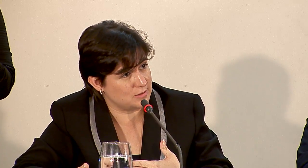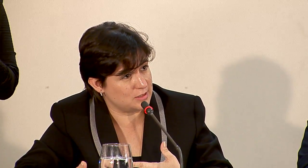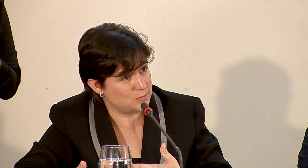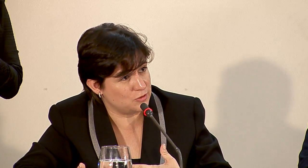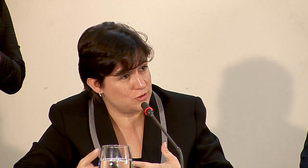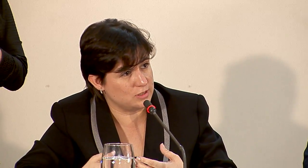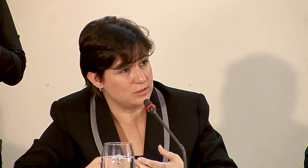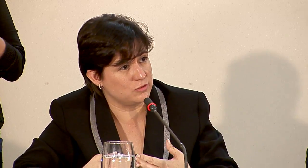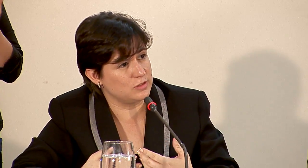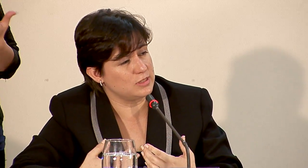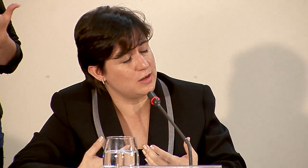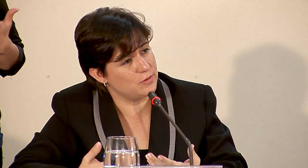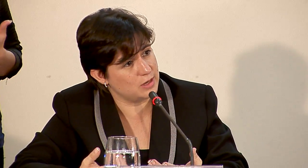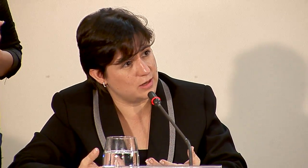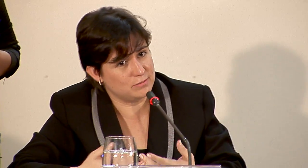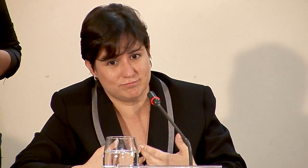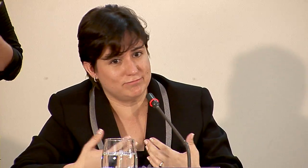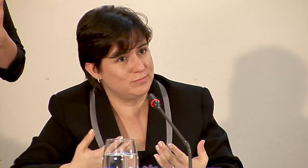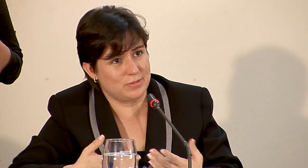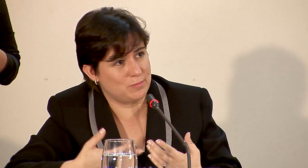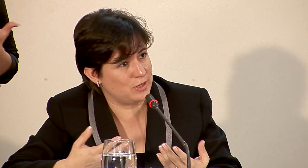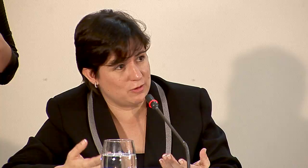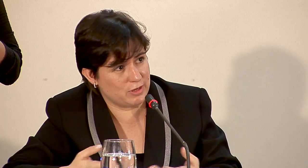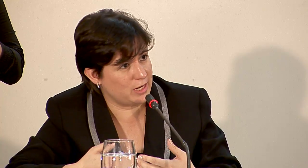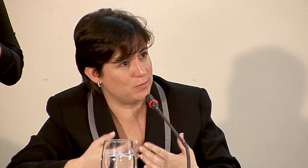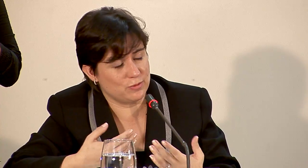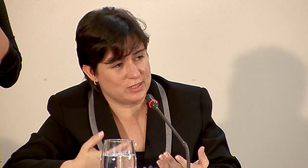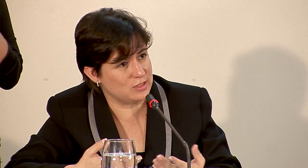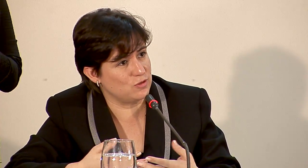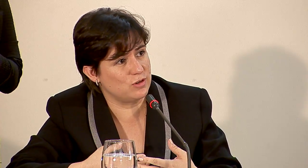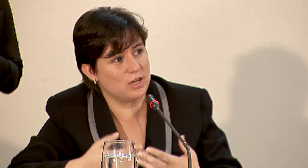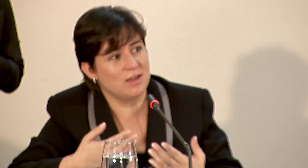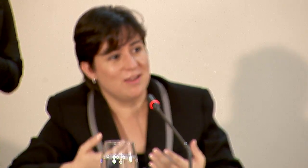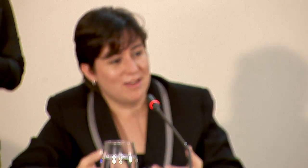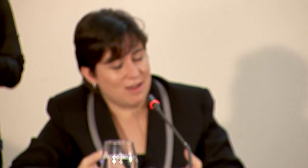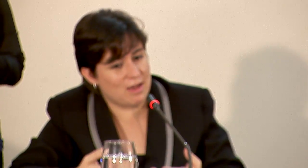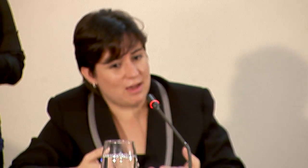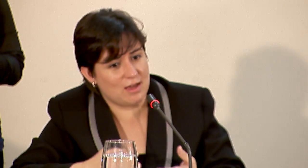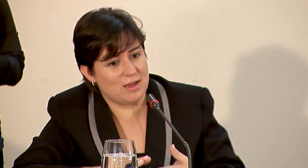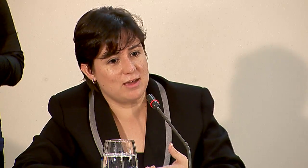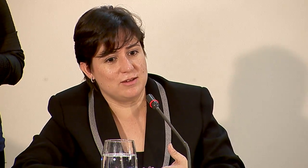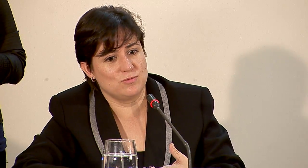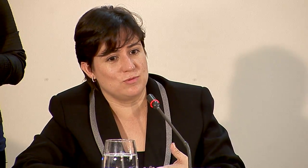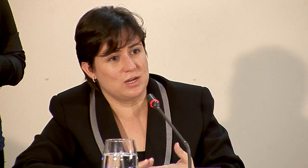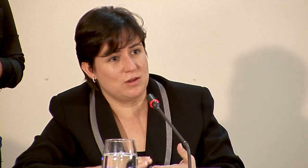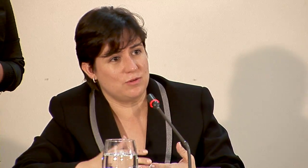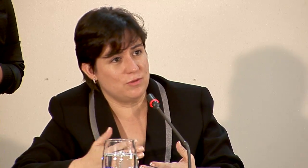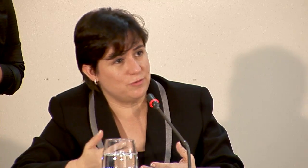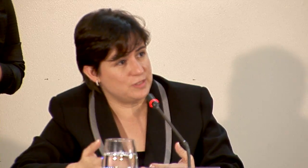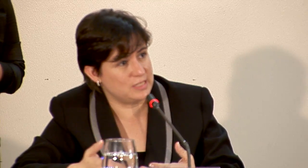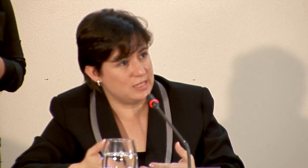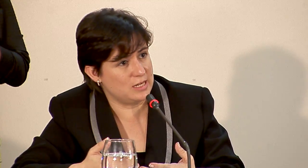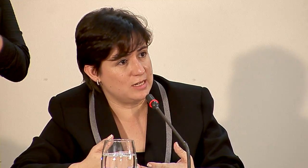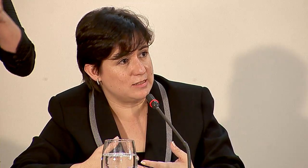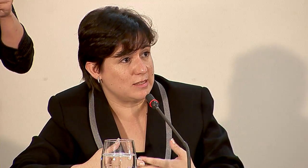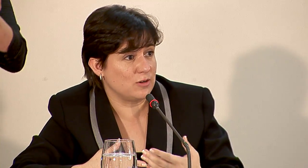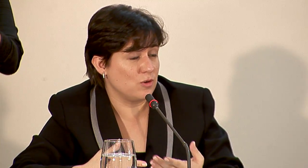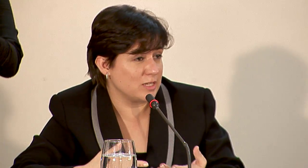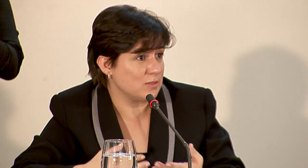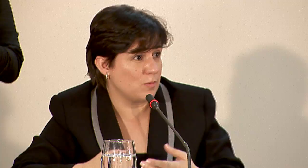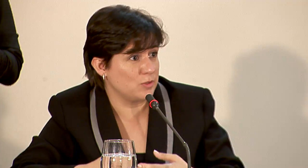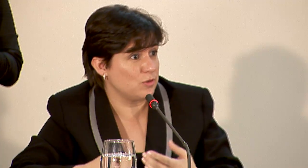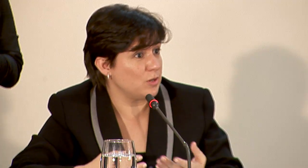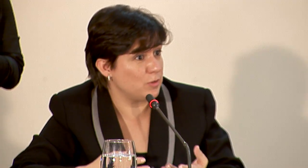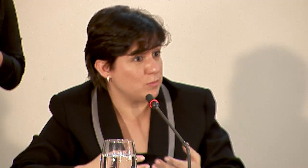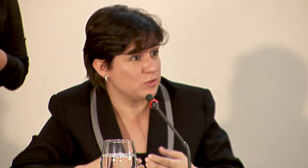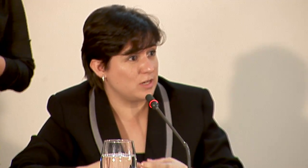expectativa en las personas. Entonces, llega una, para ponerle un ejemplo, una señora a una oficina, le decían,